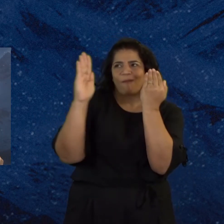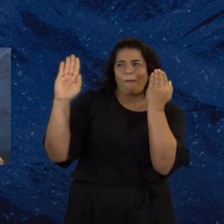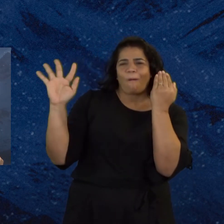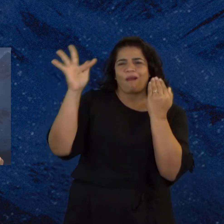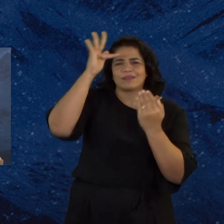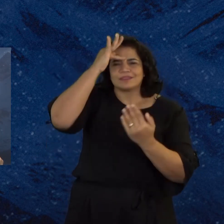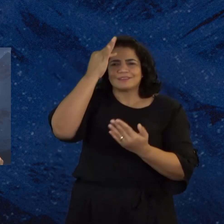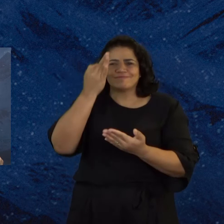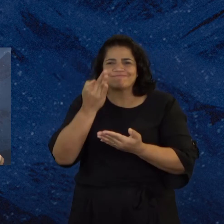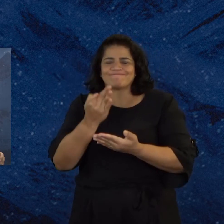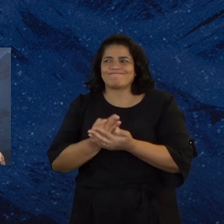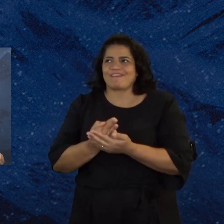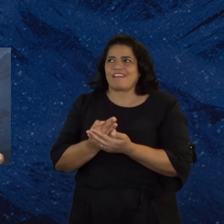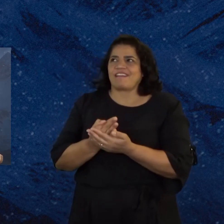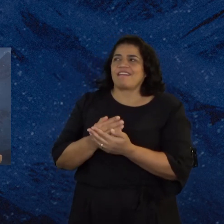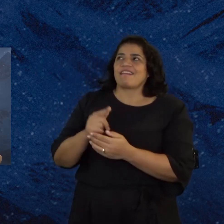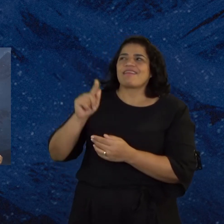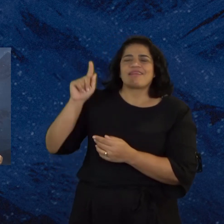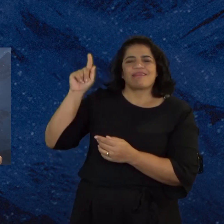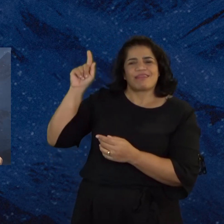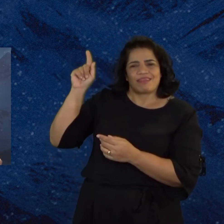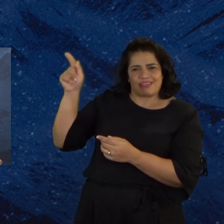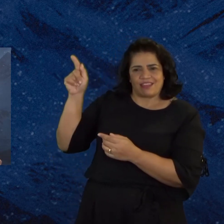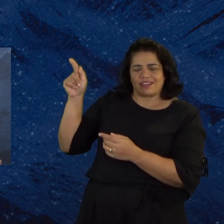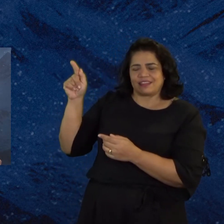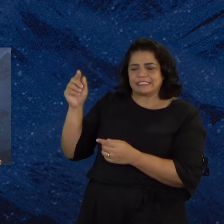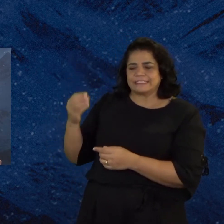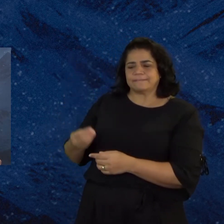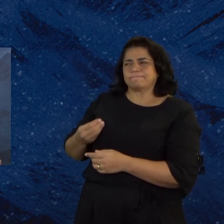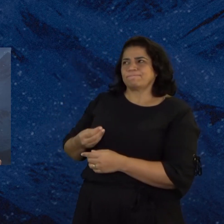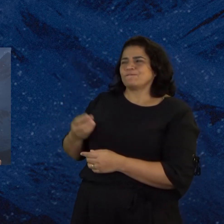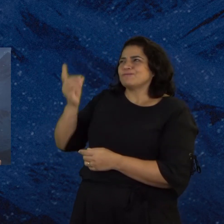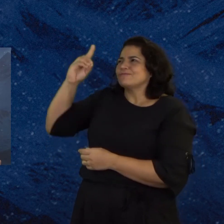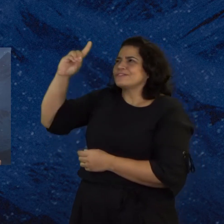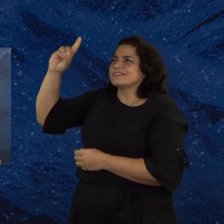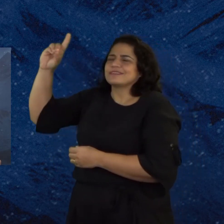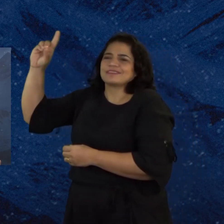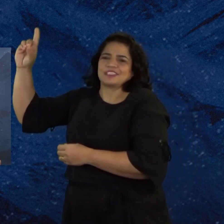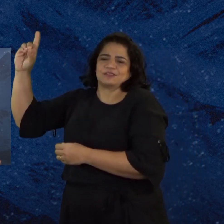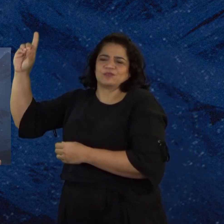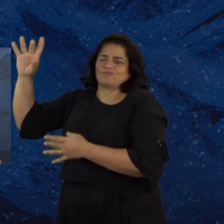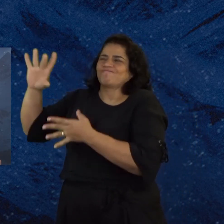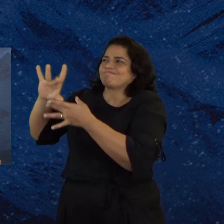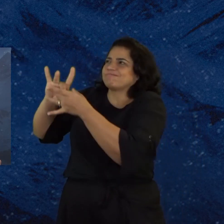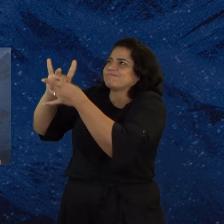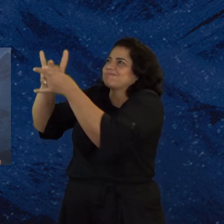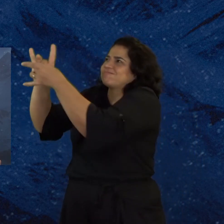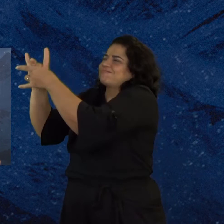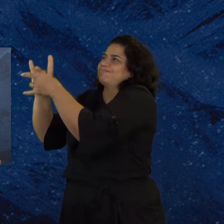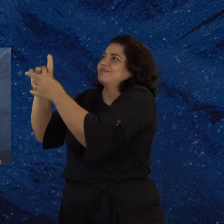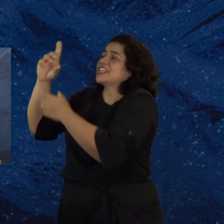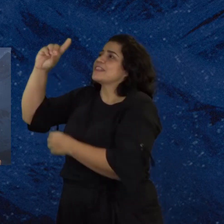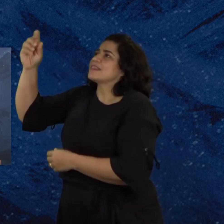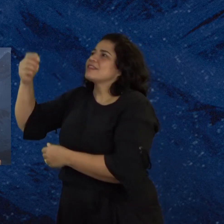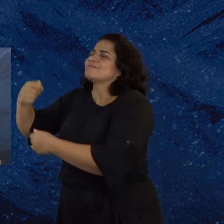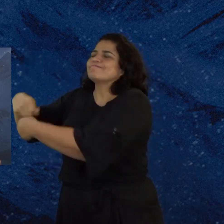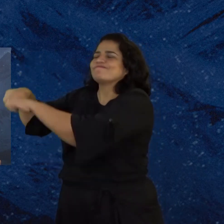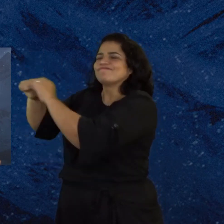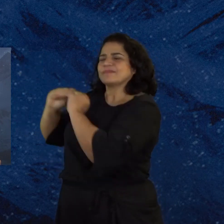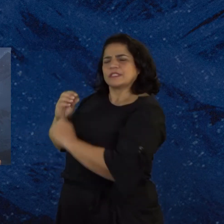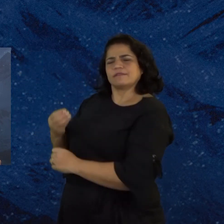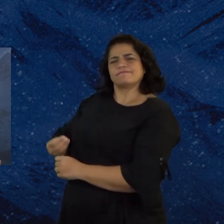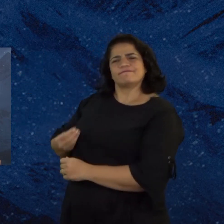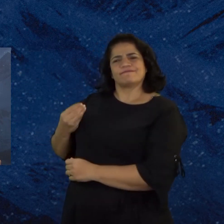de Deus. Onde nós vamos ter quem? A essência de Deus. Que é vida, que é paz, que